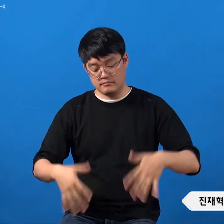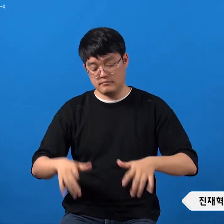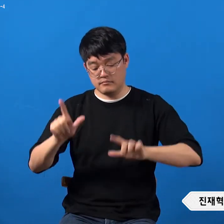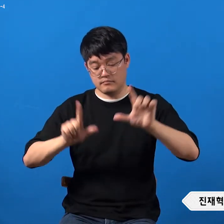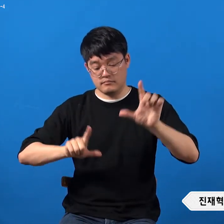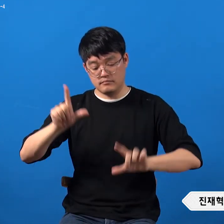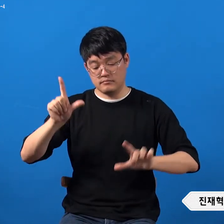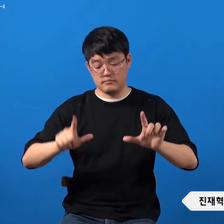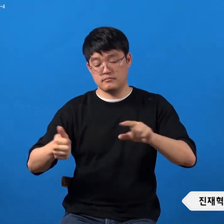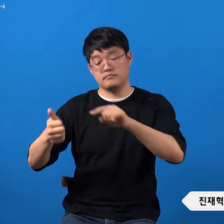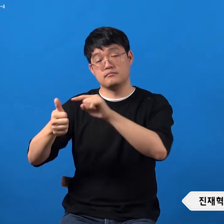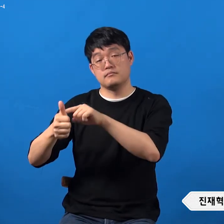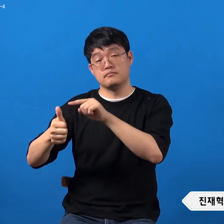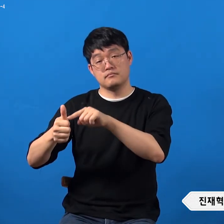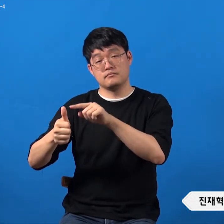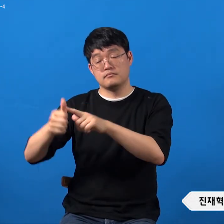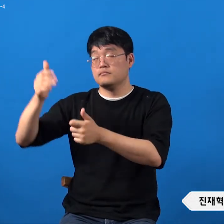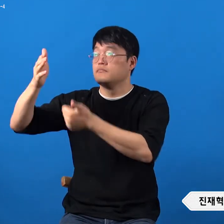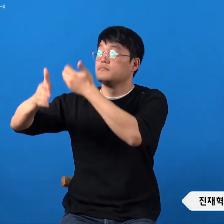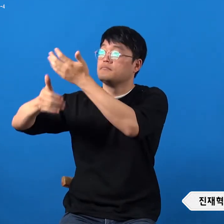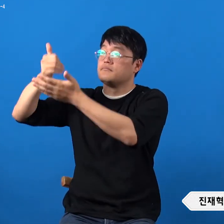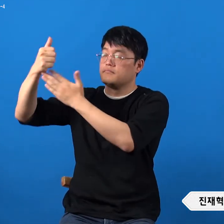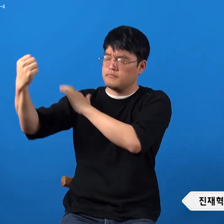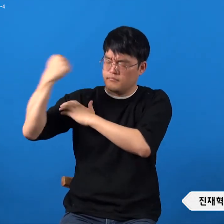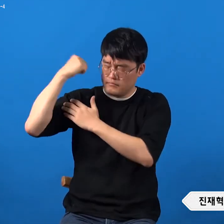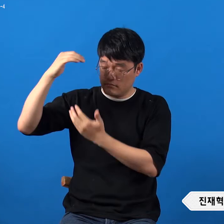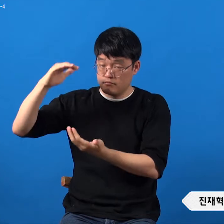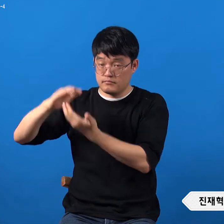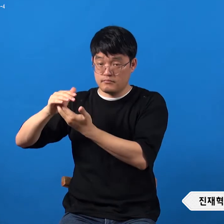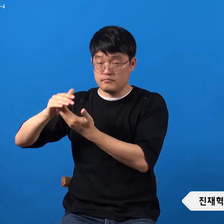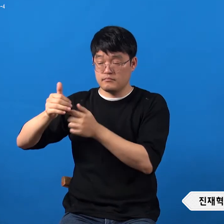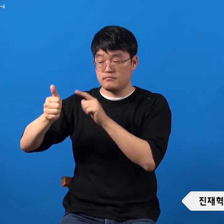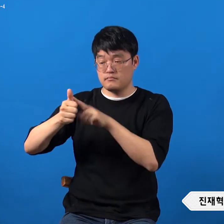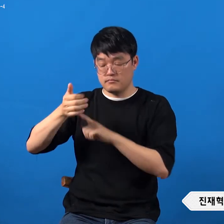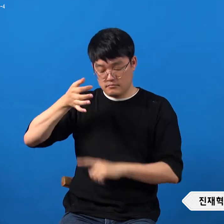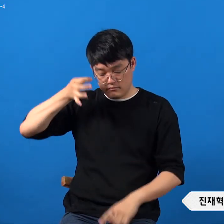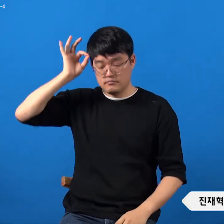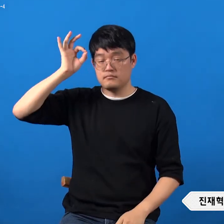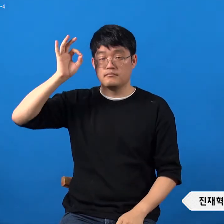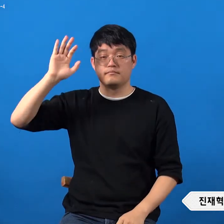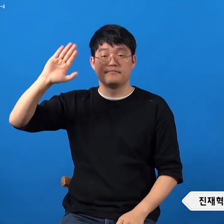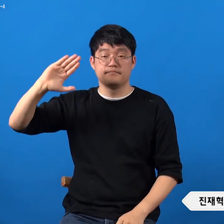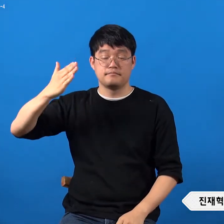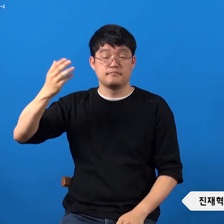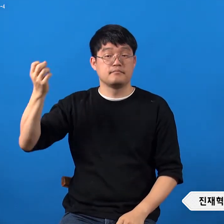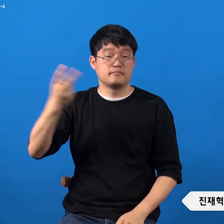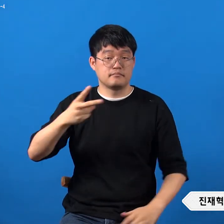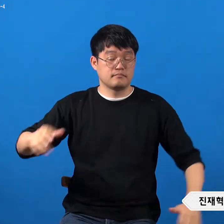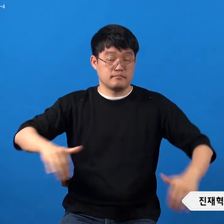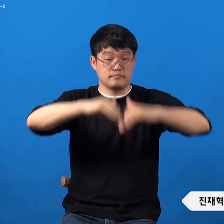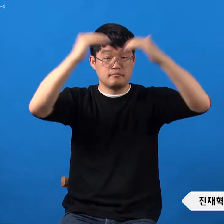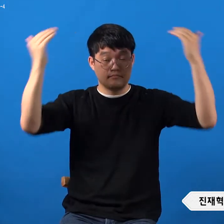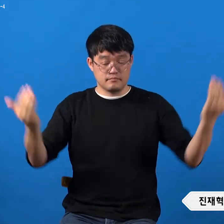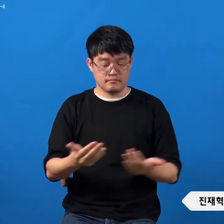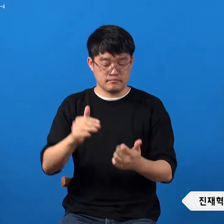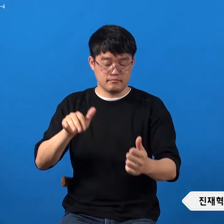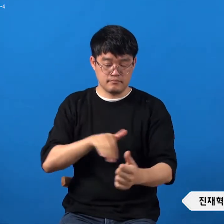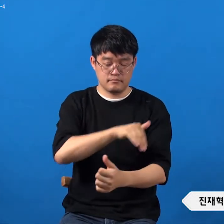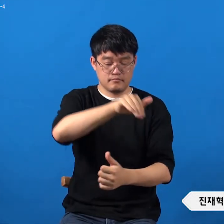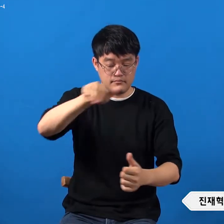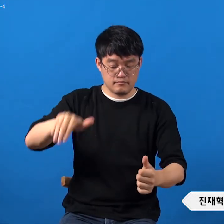되었던 아브라함, 하나님의 전능하심으로 그는 깨닫기 시작합니다. 그리고 그 모든 상황